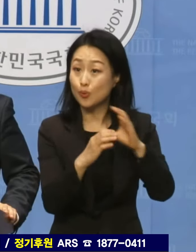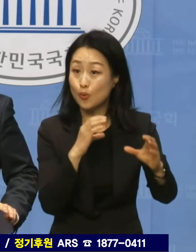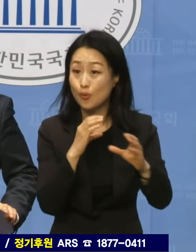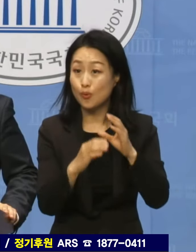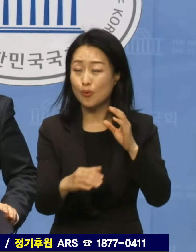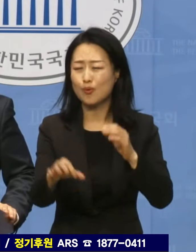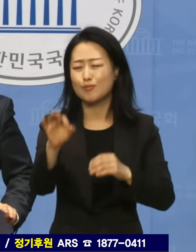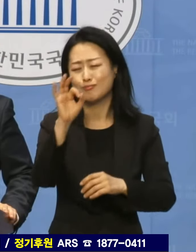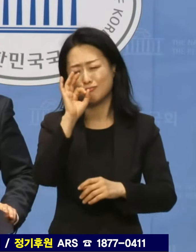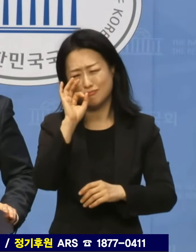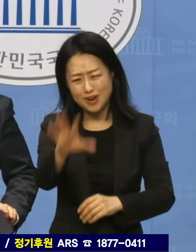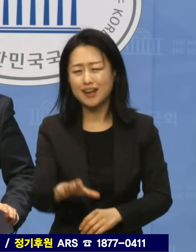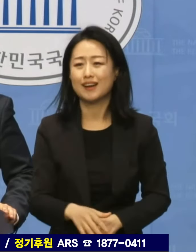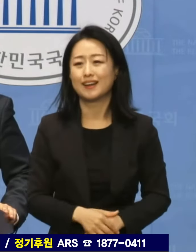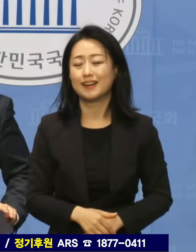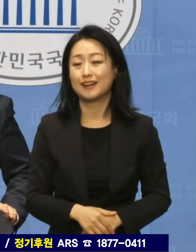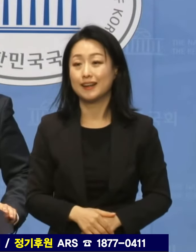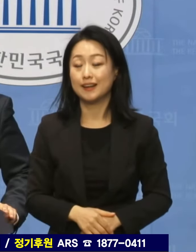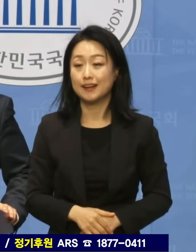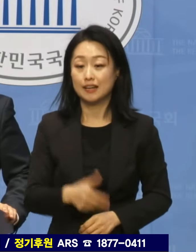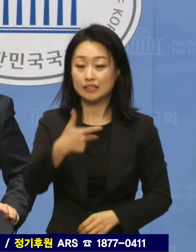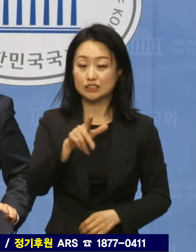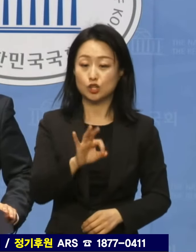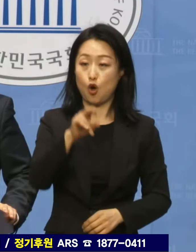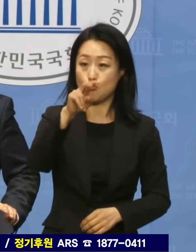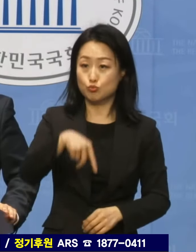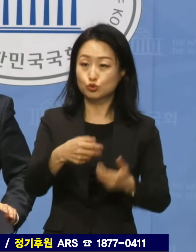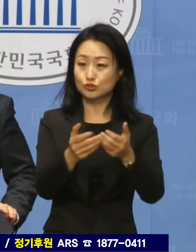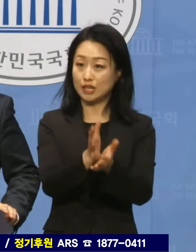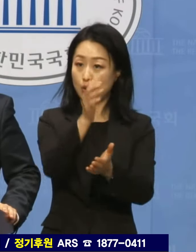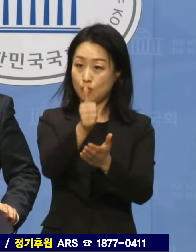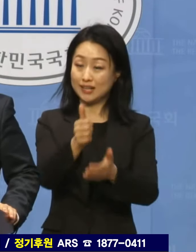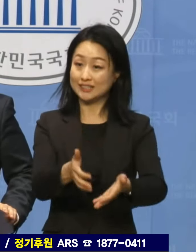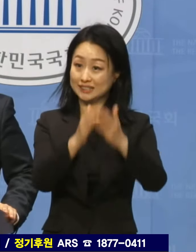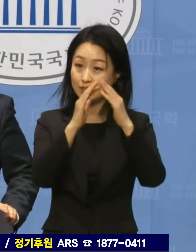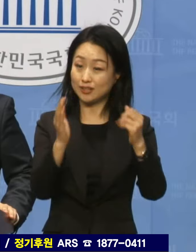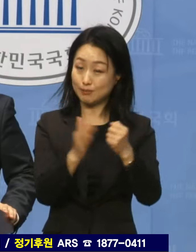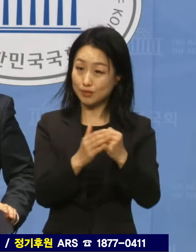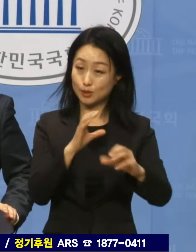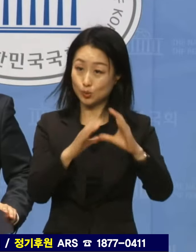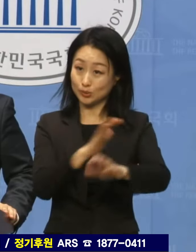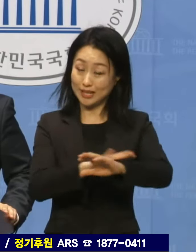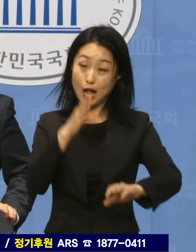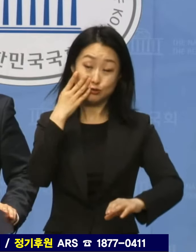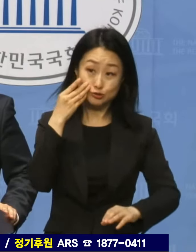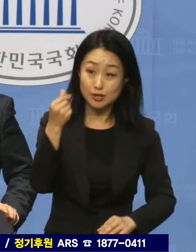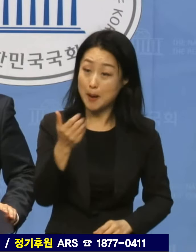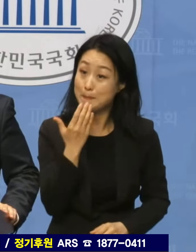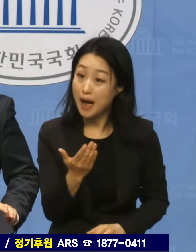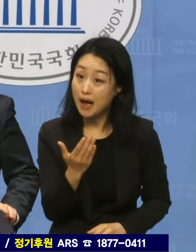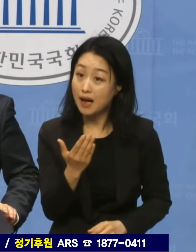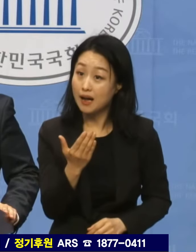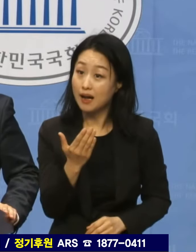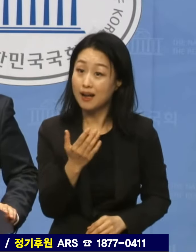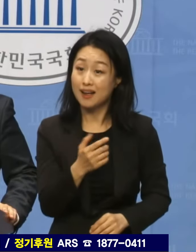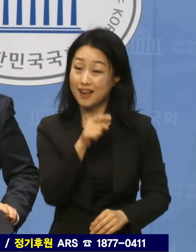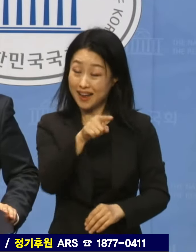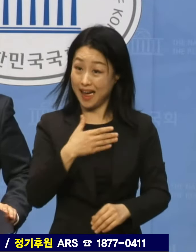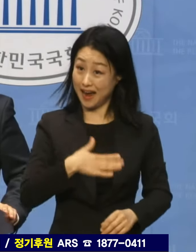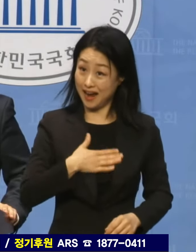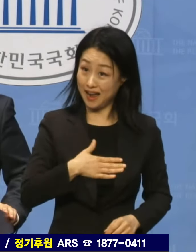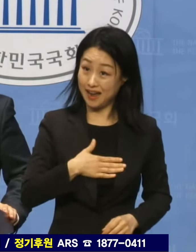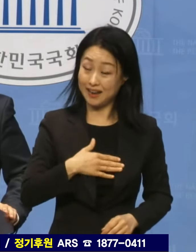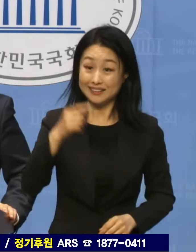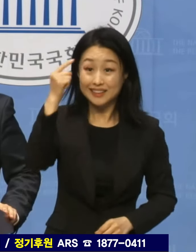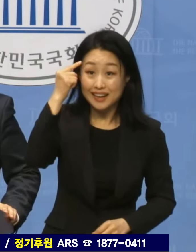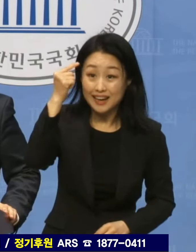리가 없습니다 정무장관 하나 신설한다고 갑자기 소통이 잘되리라 여기는